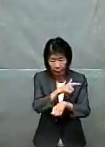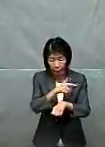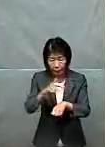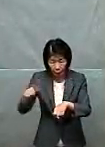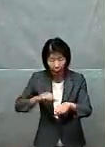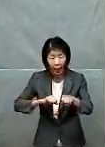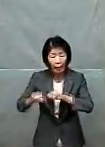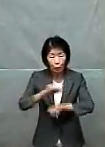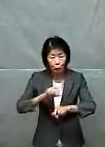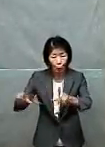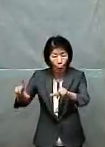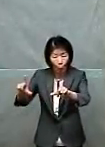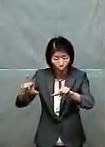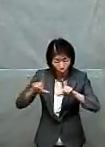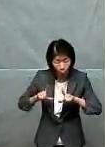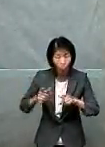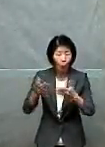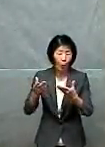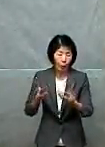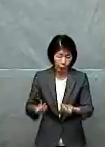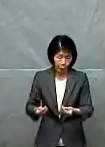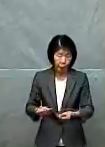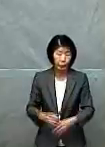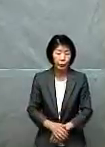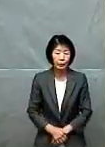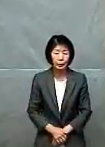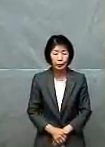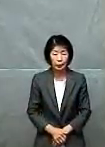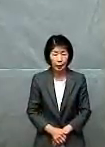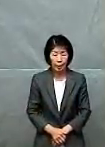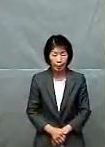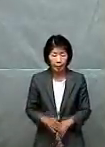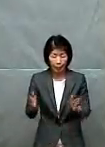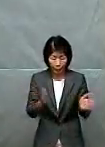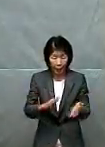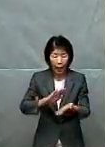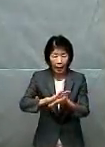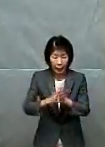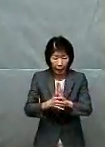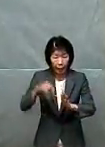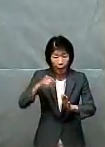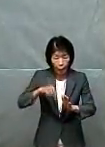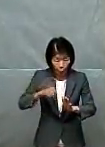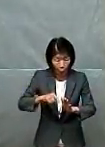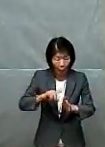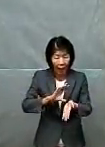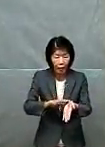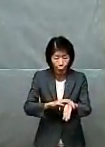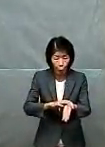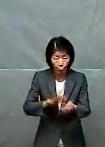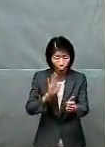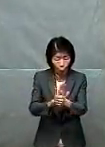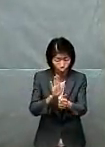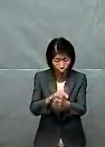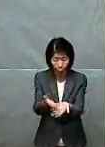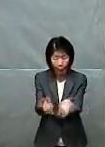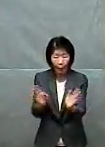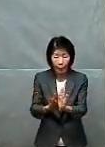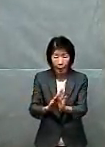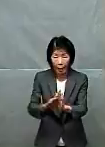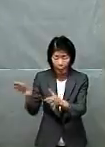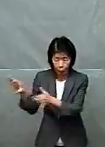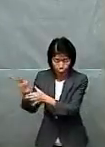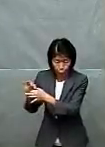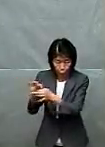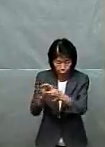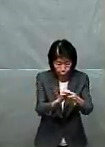活動報告を受けたところでございます。なお本県の医療救護班につきましては、第7